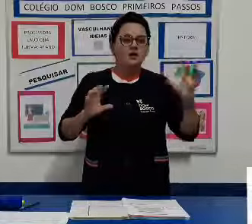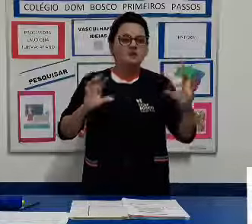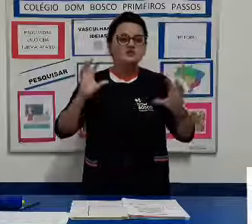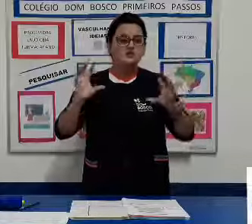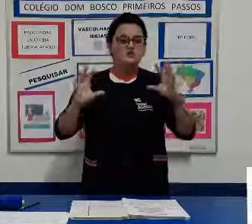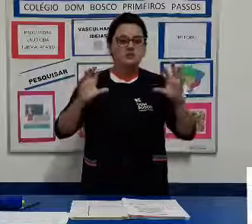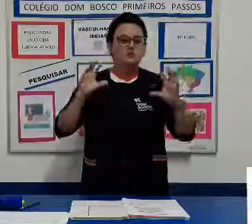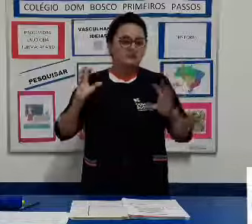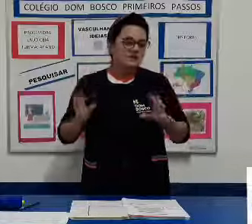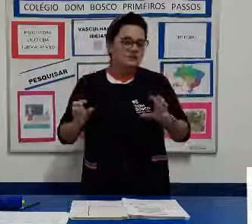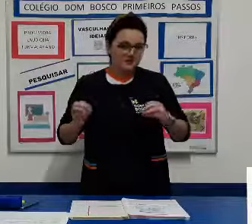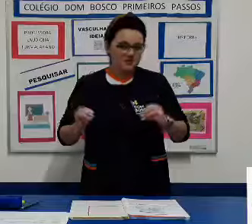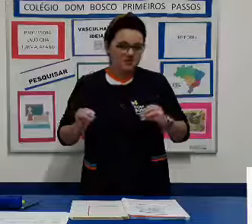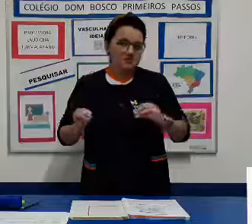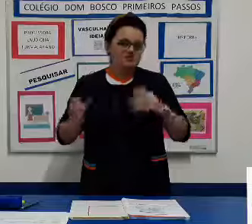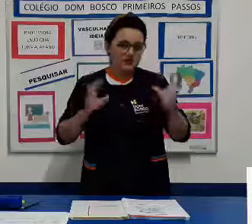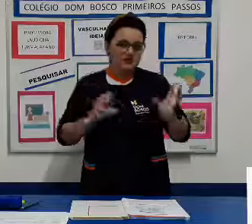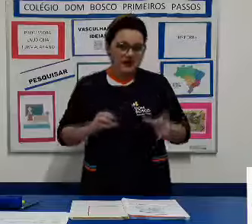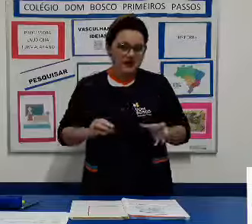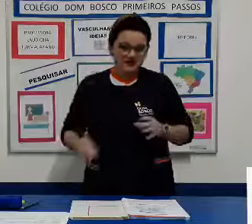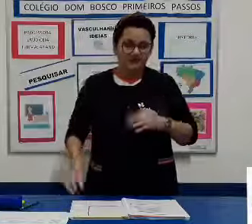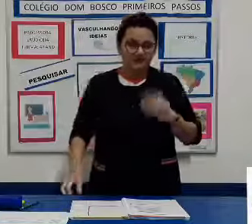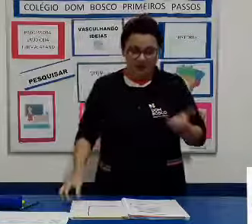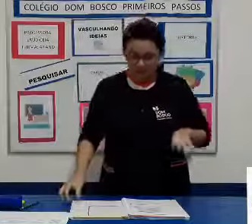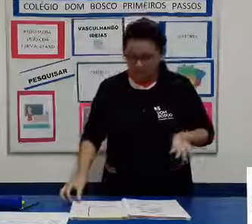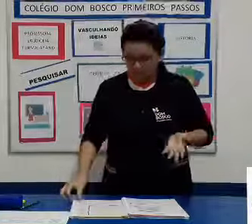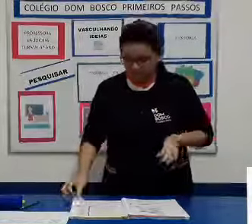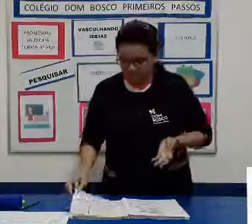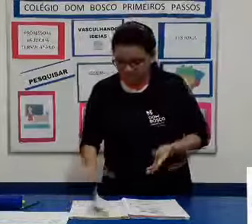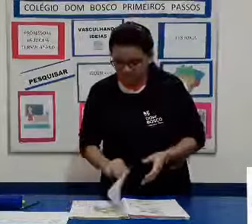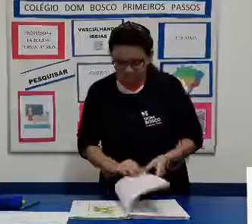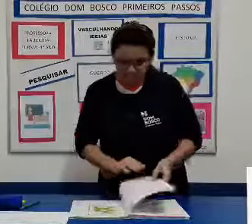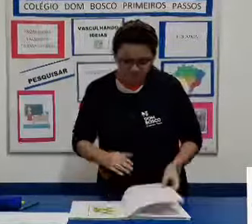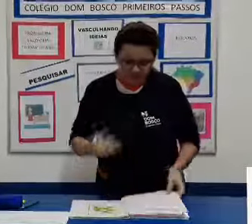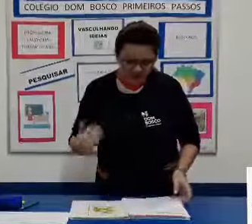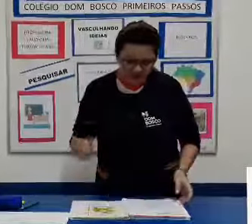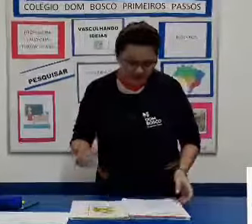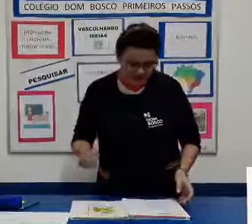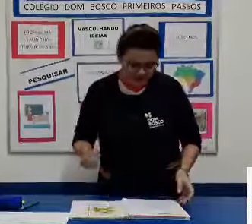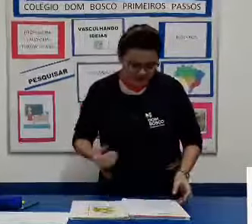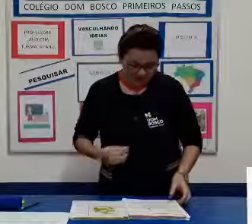com os tópicos mais importantes da nossa aula, tá bom? Do capítulo. E lá na